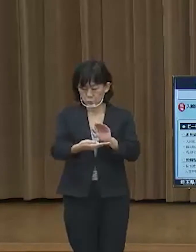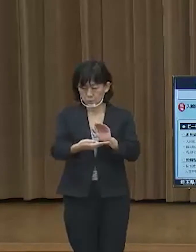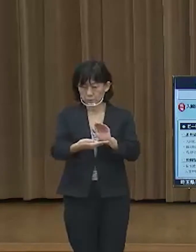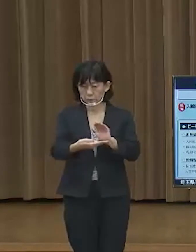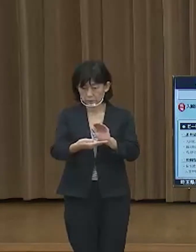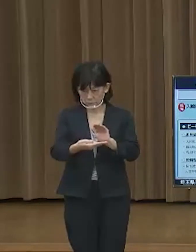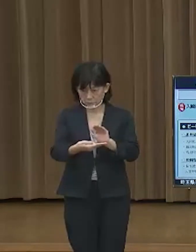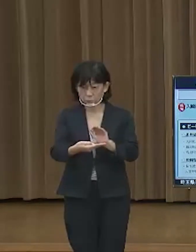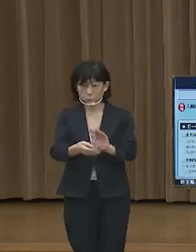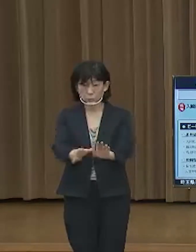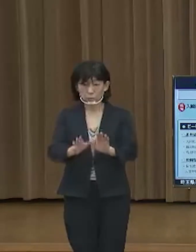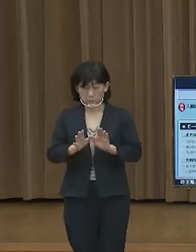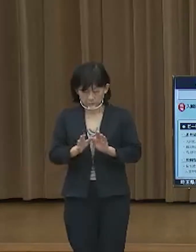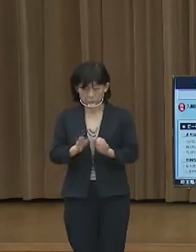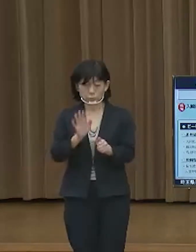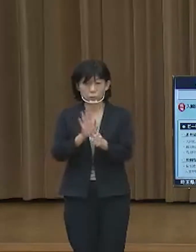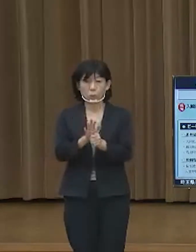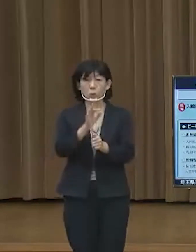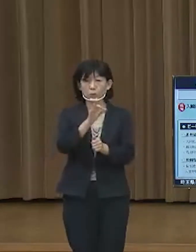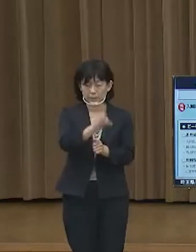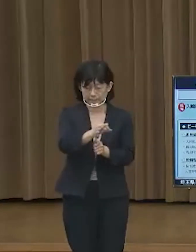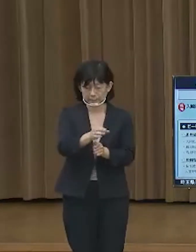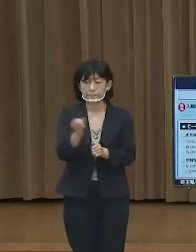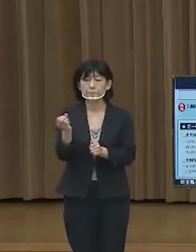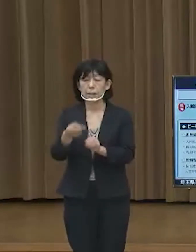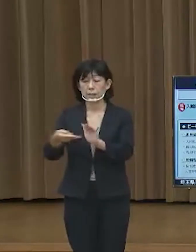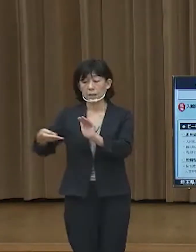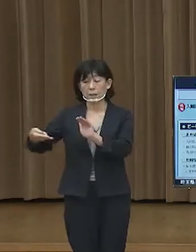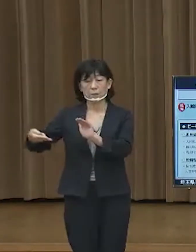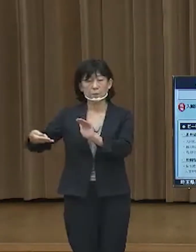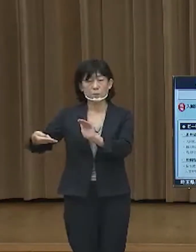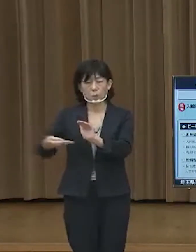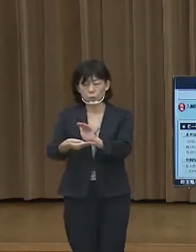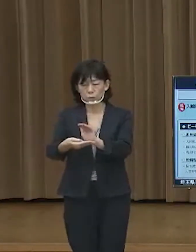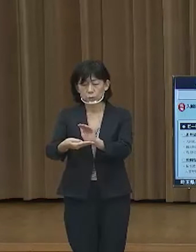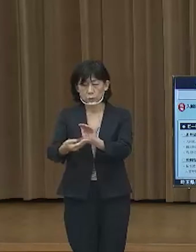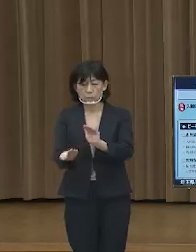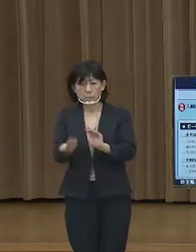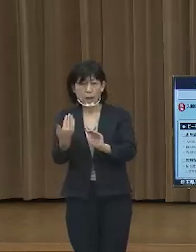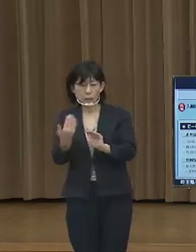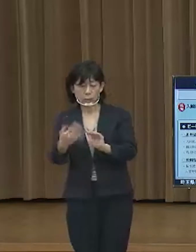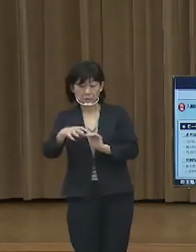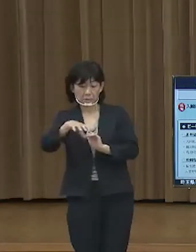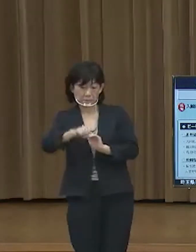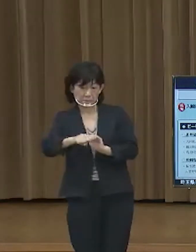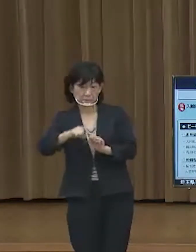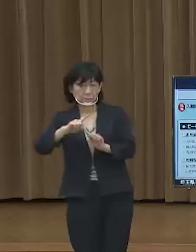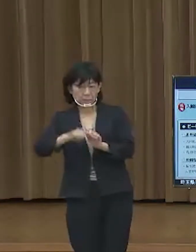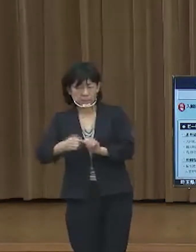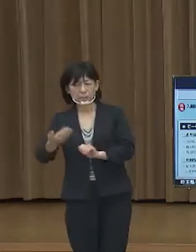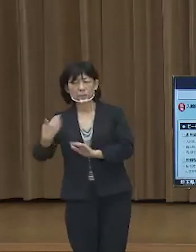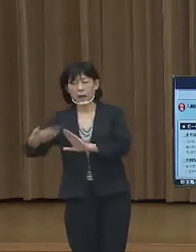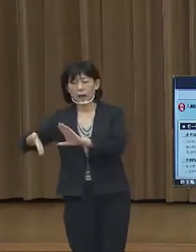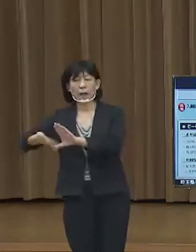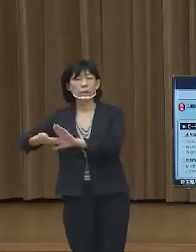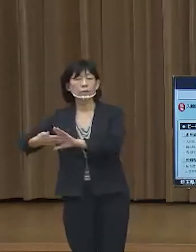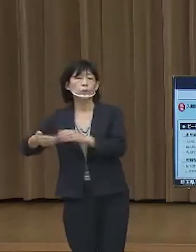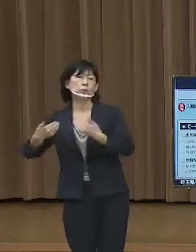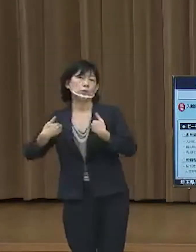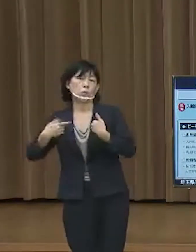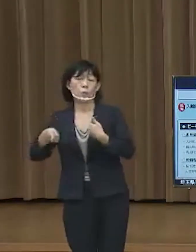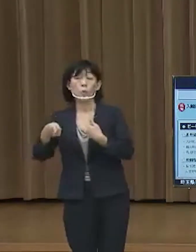力金や病床確保のため生じる空床、休床への補償